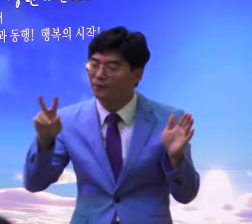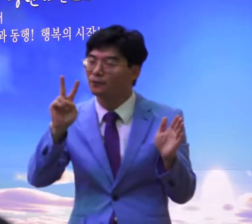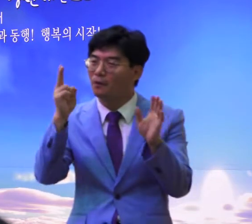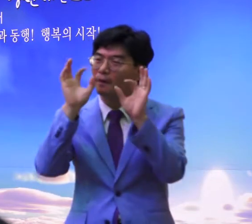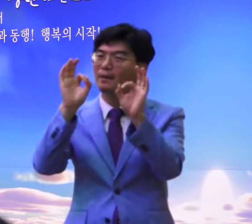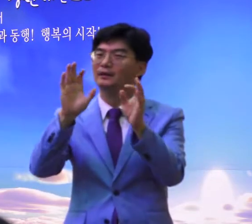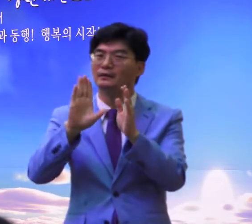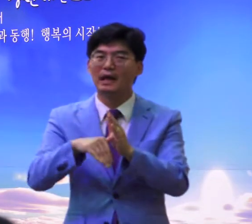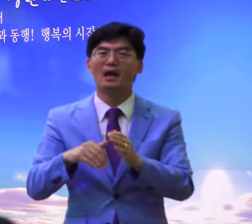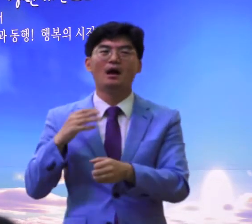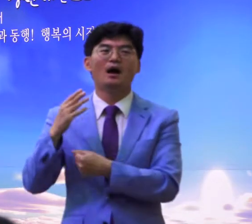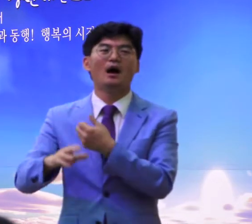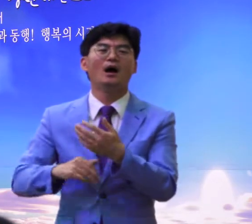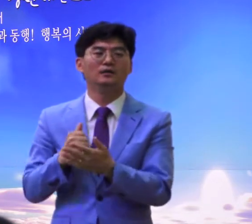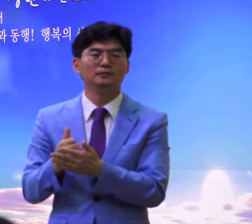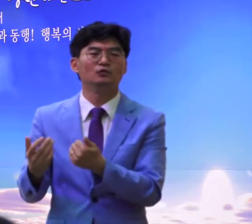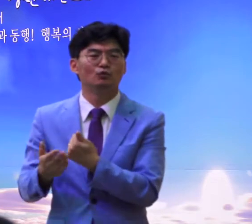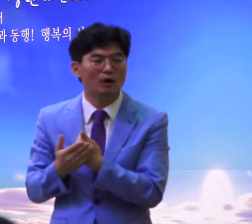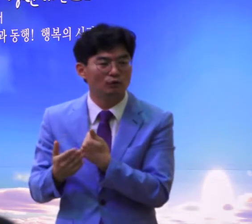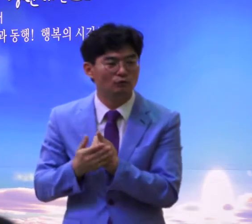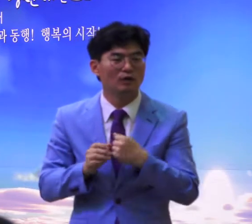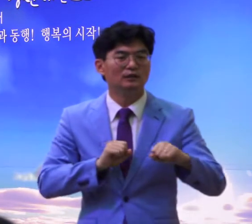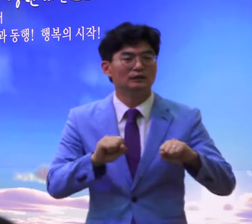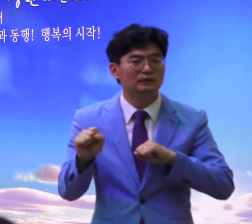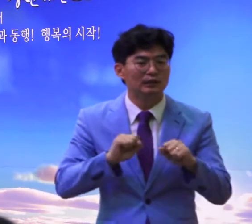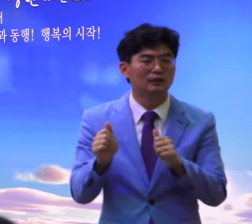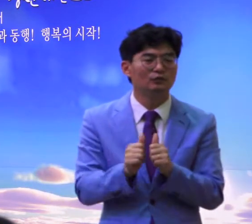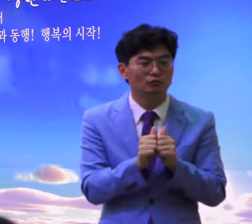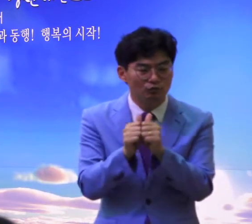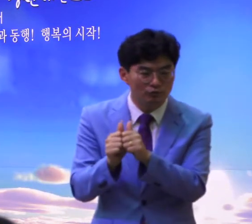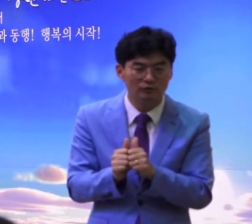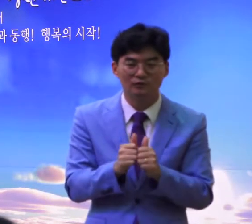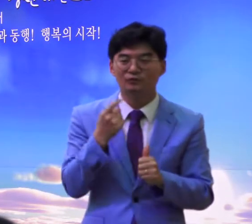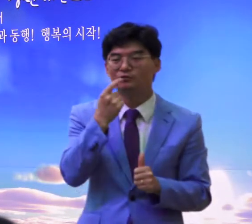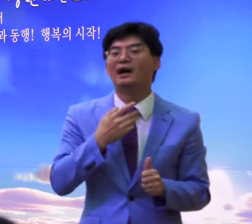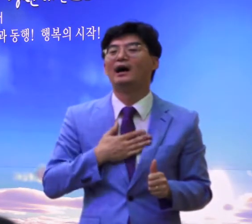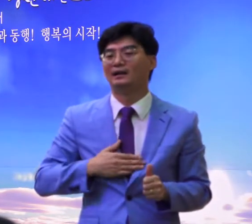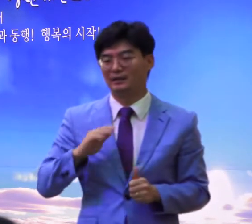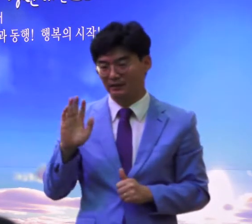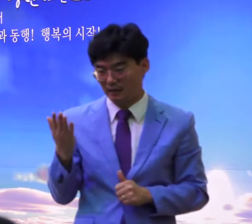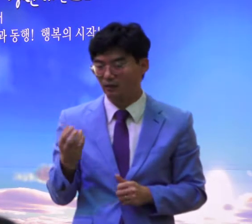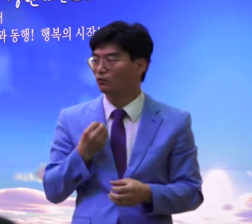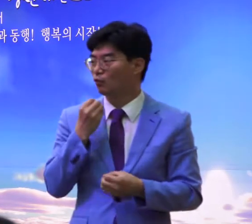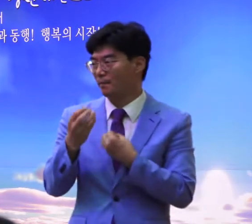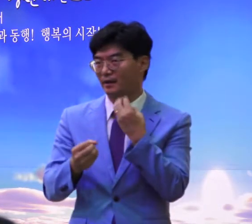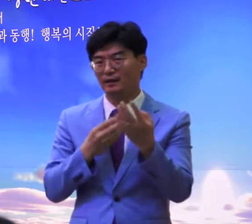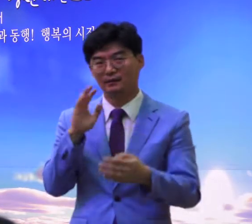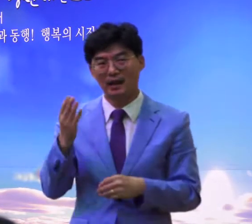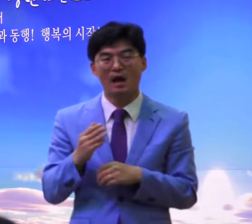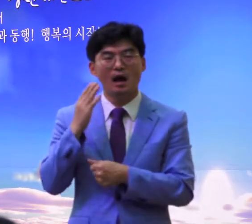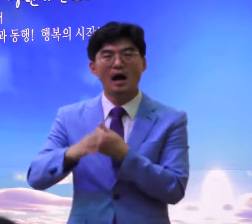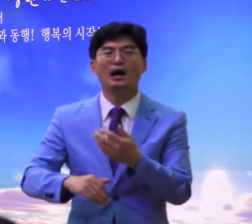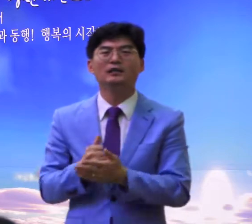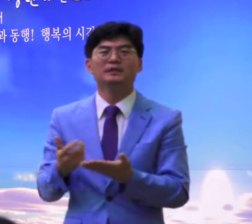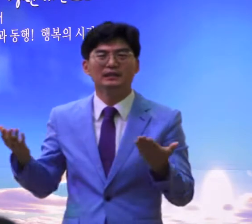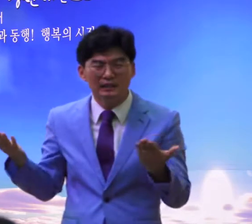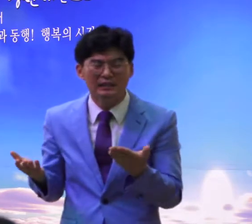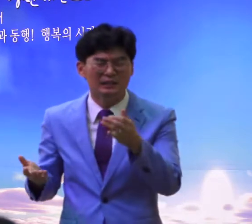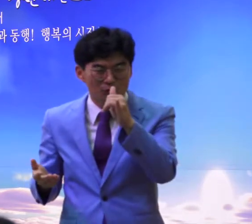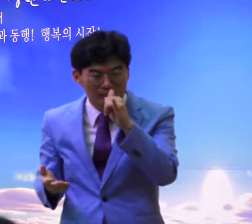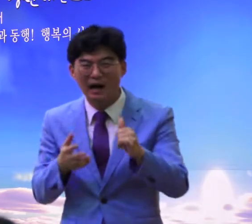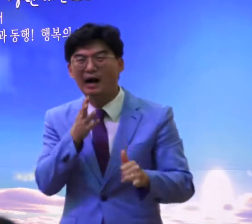함께 고백할 것입니다. 하나님이 하시는 일이 가장 최선이고 하나님이 하시는 방법이